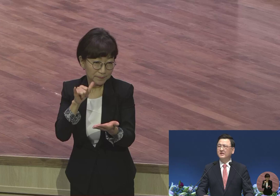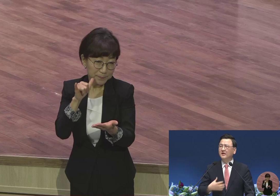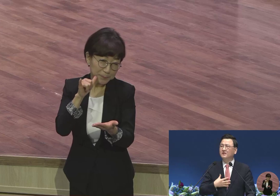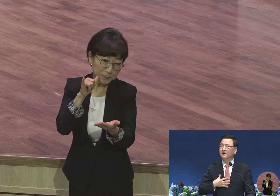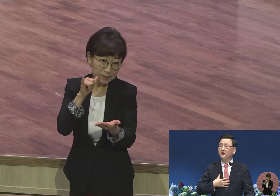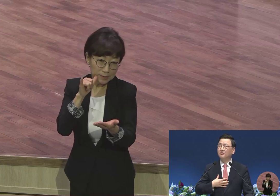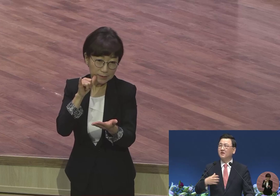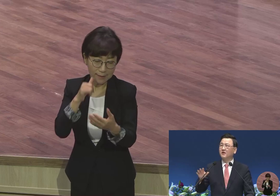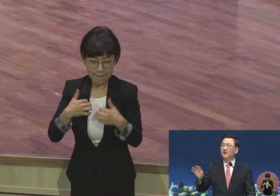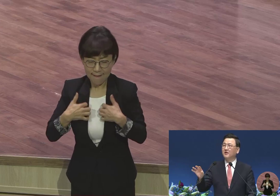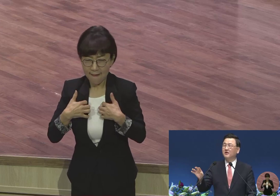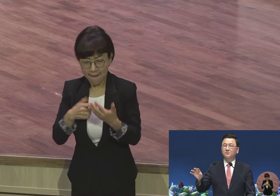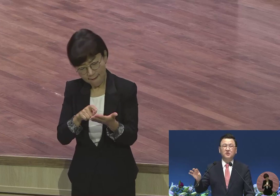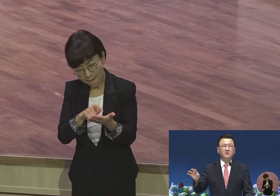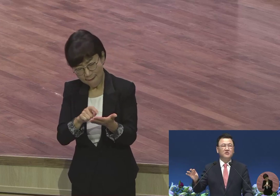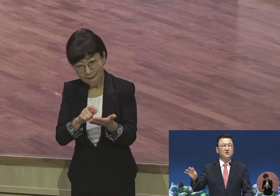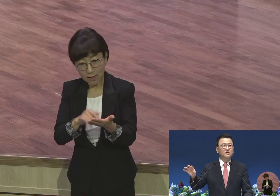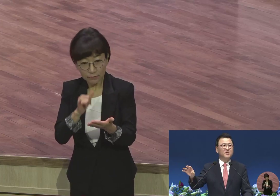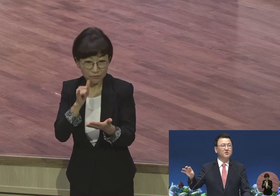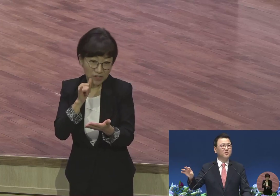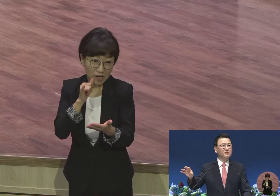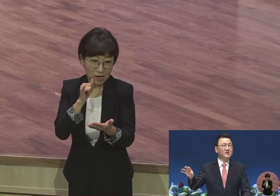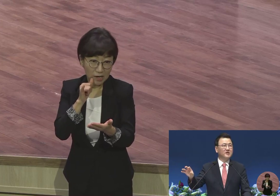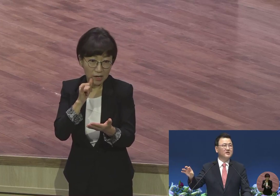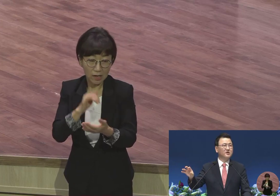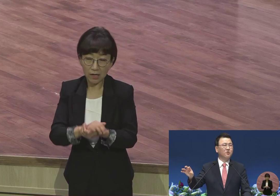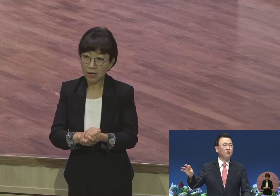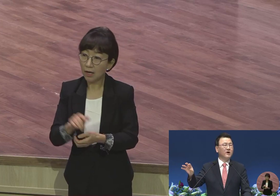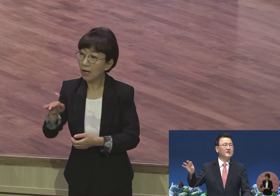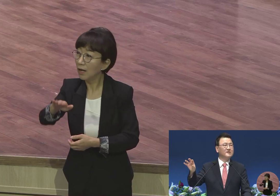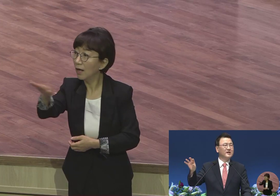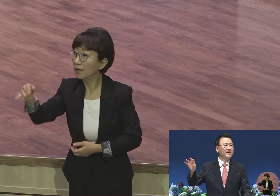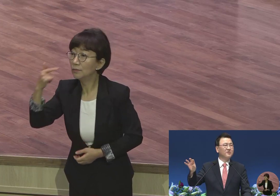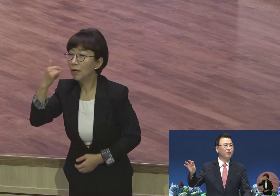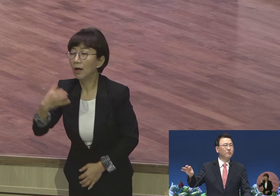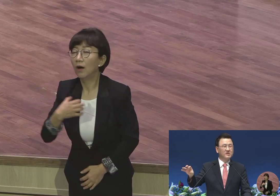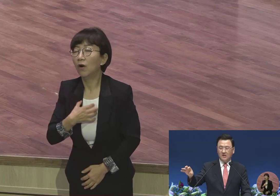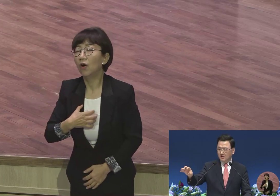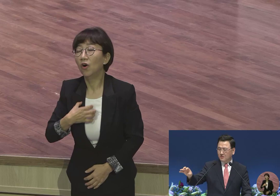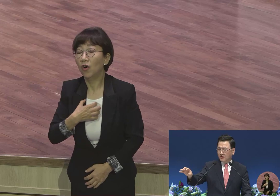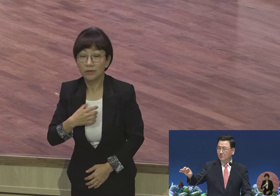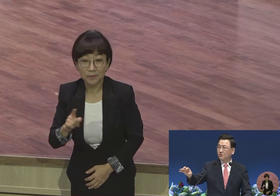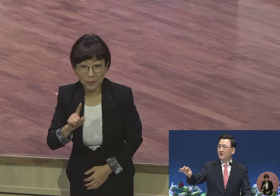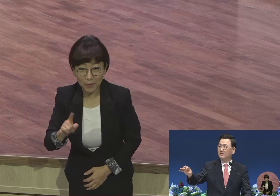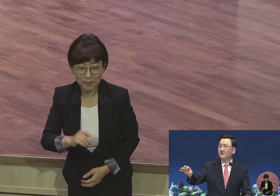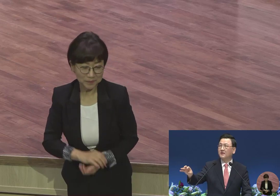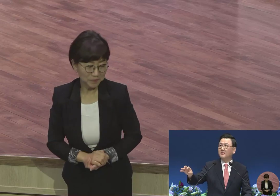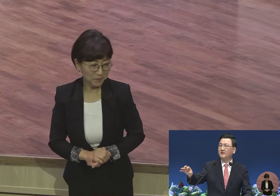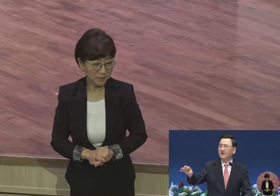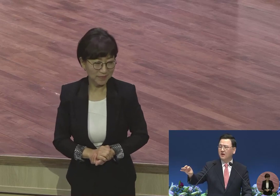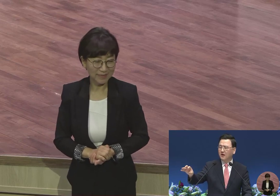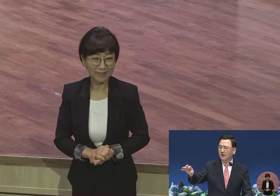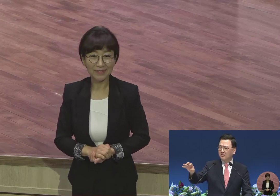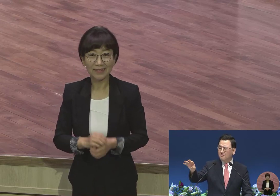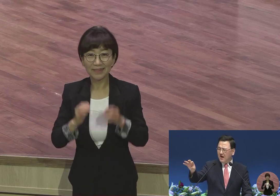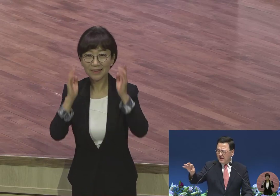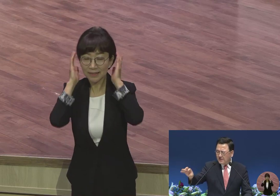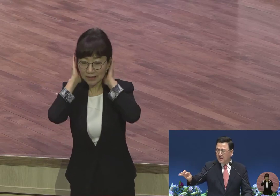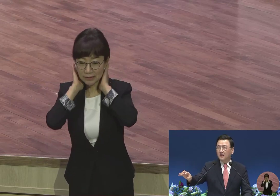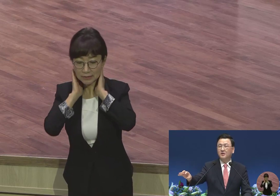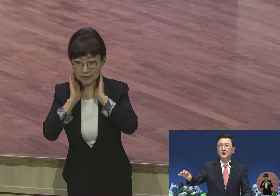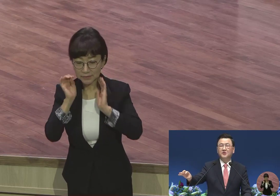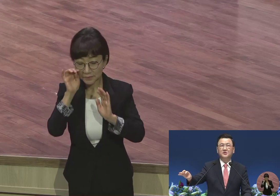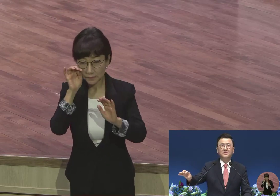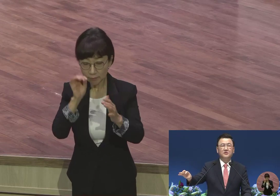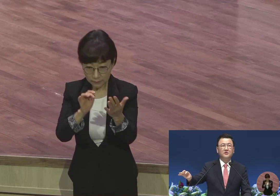마음에 가장 안타까운 게 렘넌트들이 스마트폰입니다. 여호와는 나의 목자가 스마트폰이 됐는데 이걸